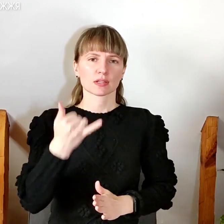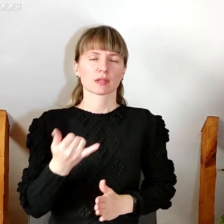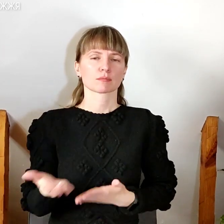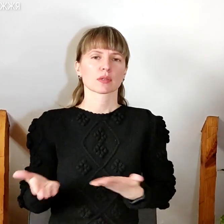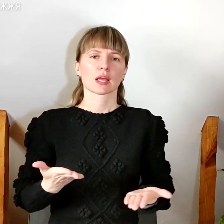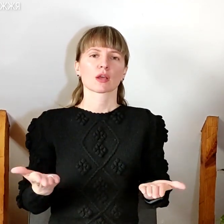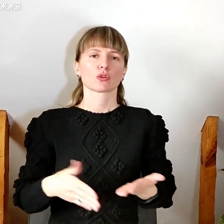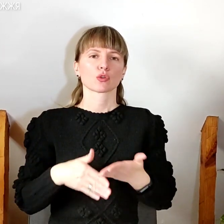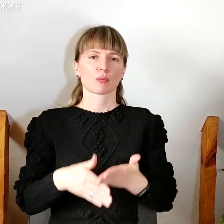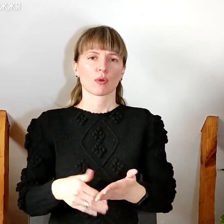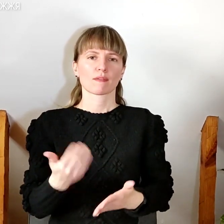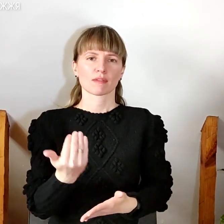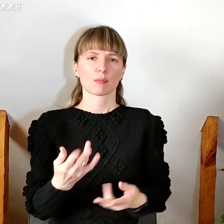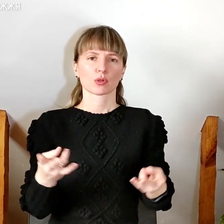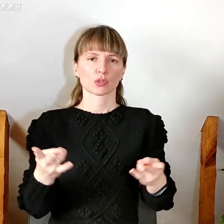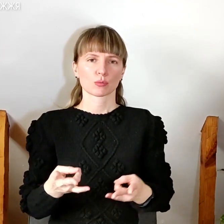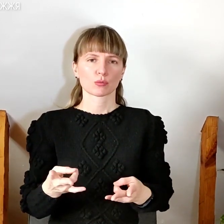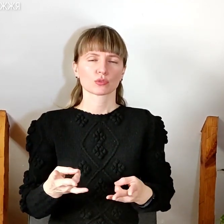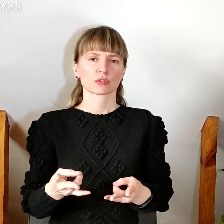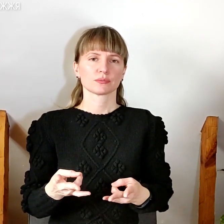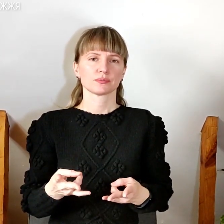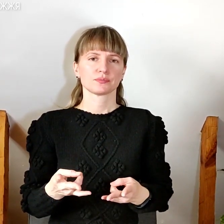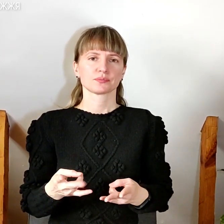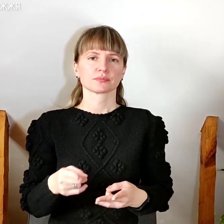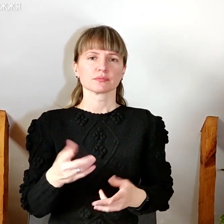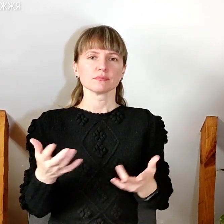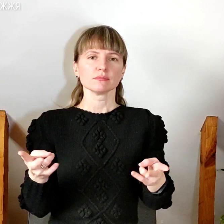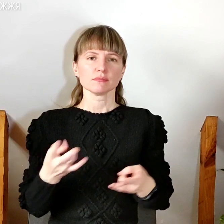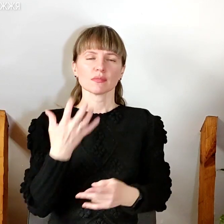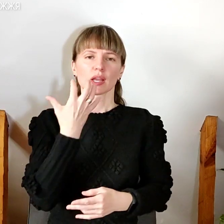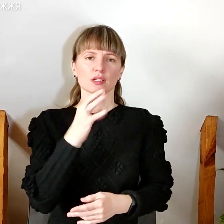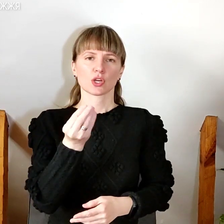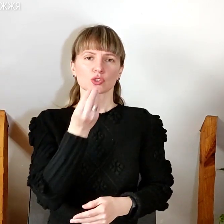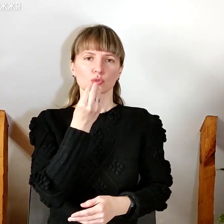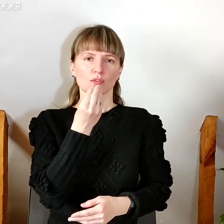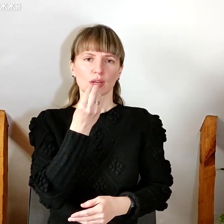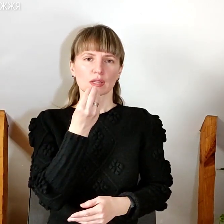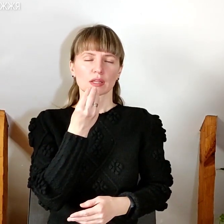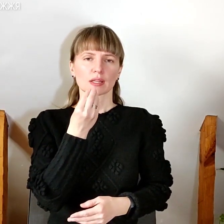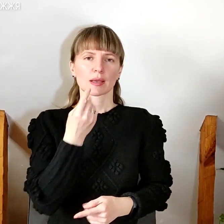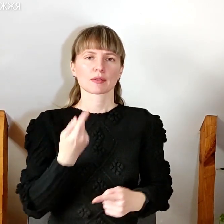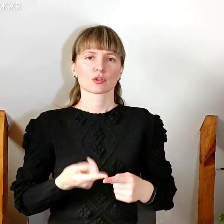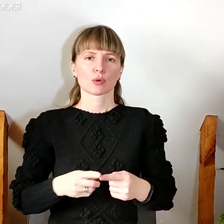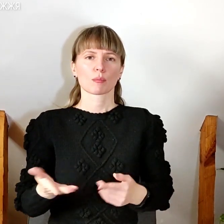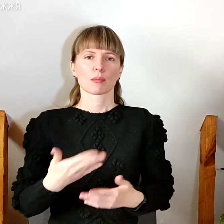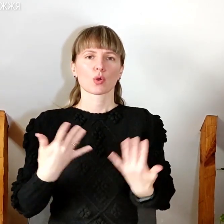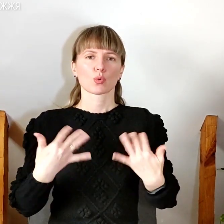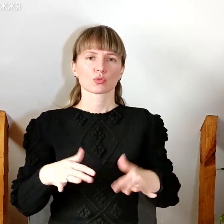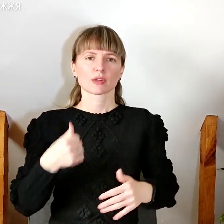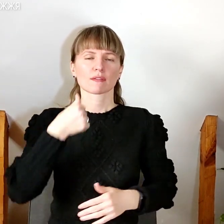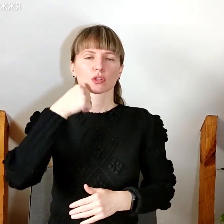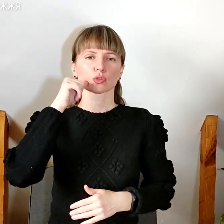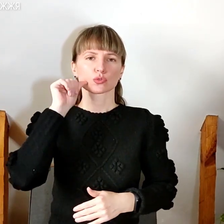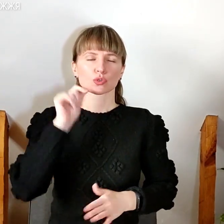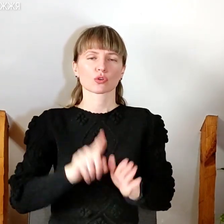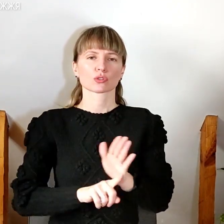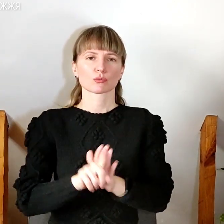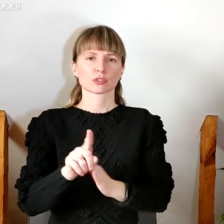якої допомоги ви потребуєте. Потребують гарячого харчування. Тому ми вже від учора розпочали цей